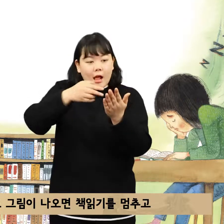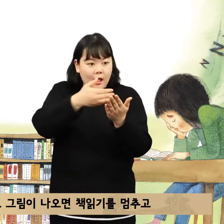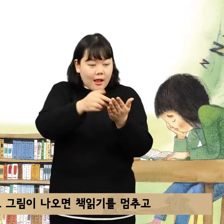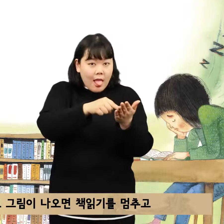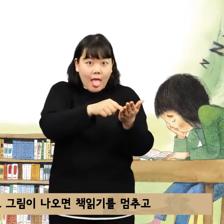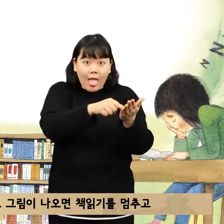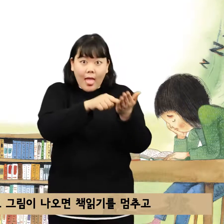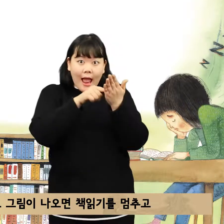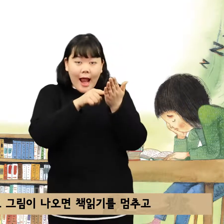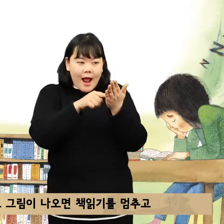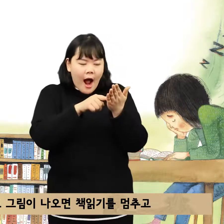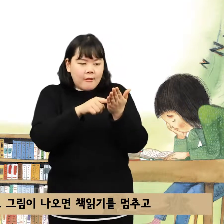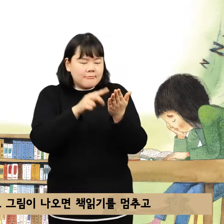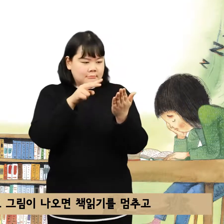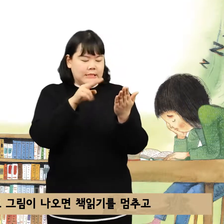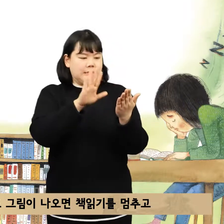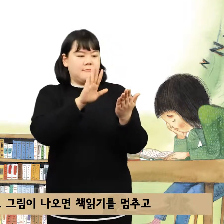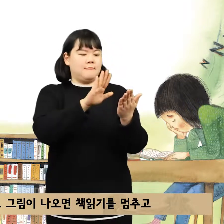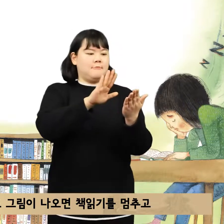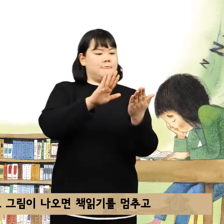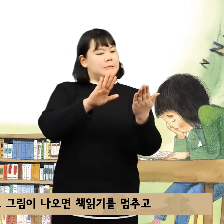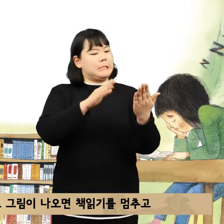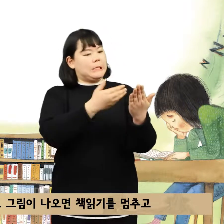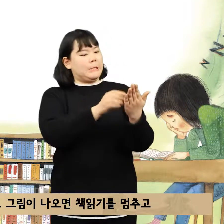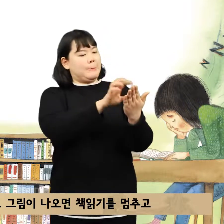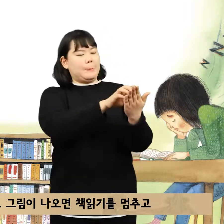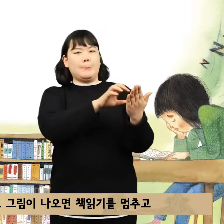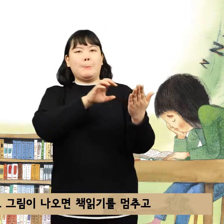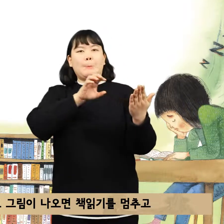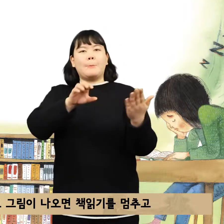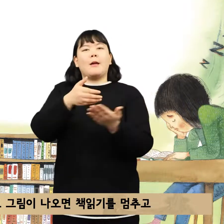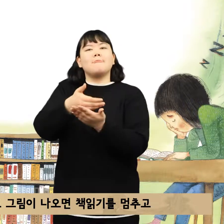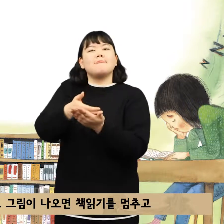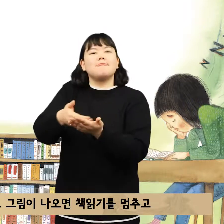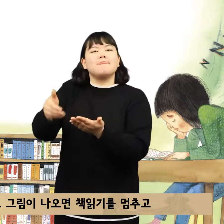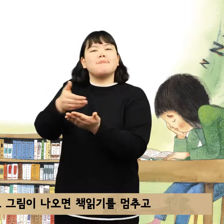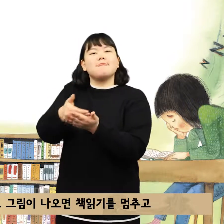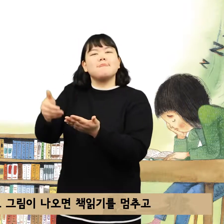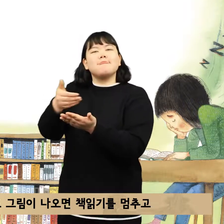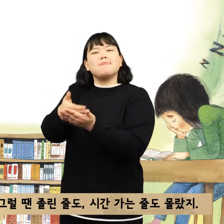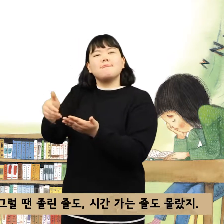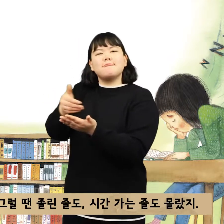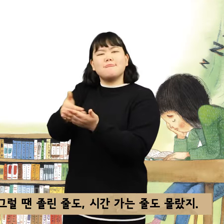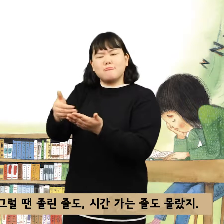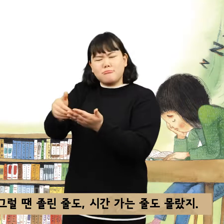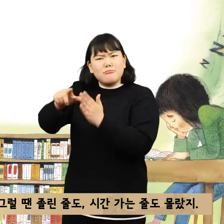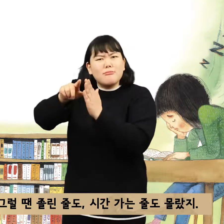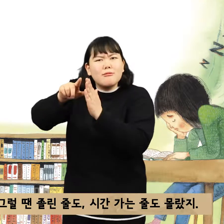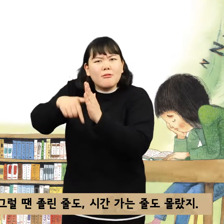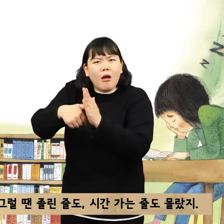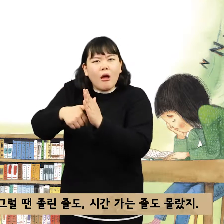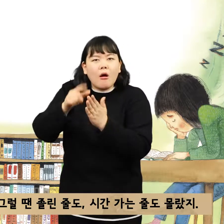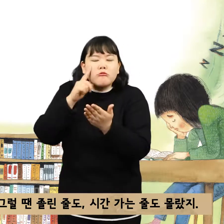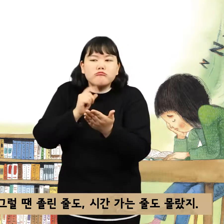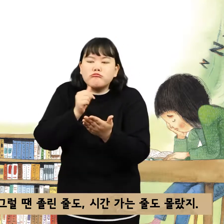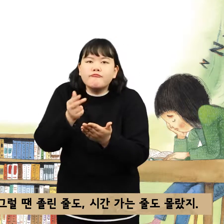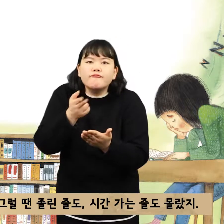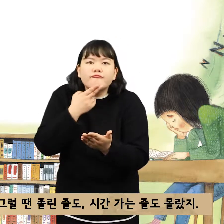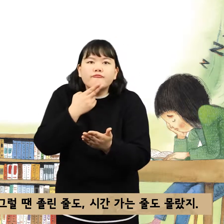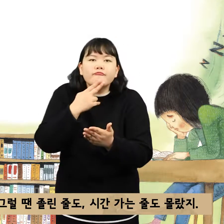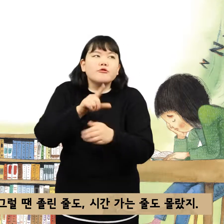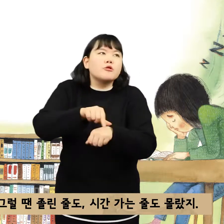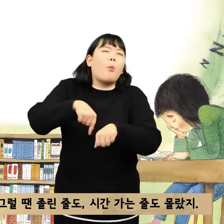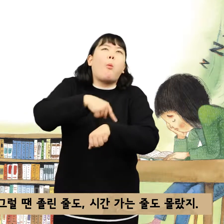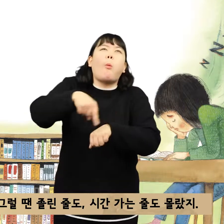그래서 책을 읽다가도 그림이 나오면 책 읽기를 멈추고 그림을 그렸는데